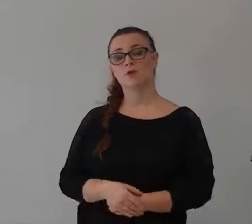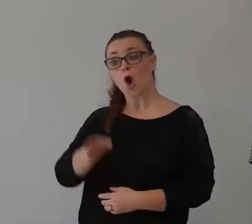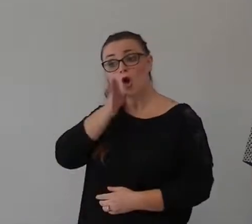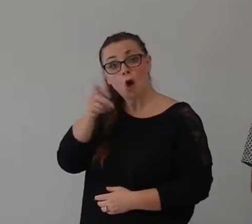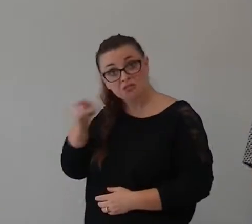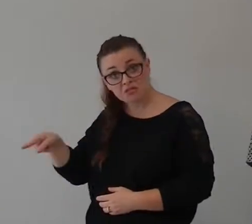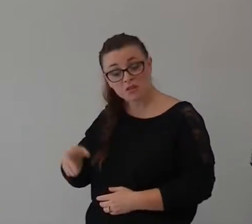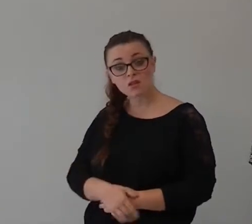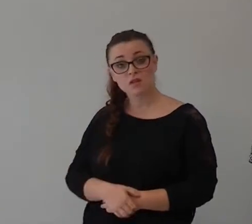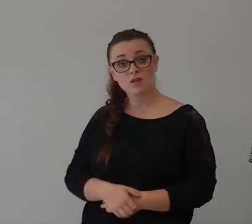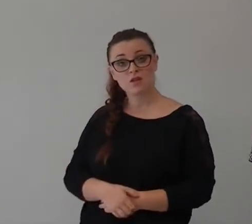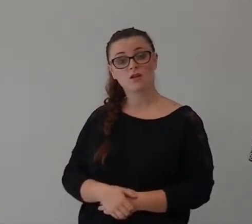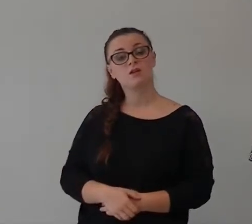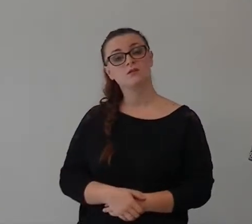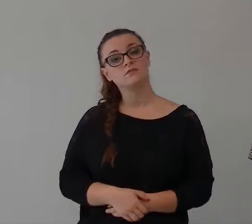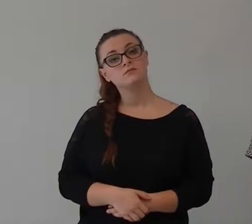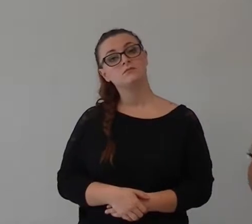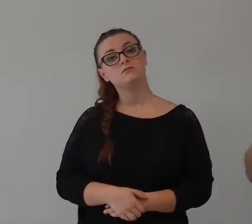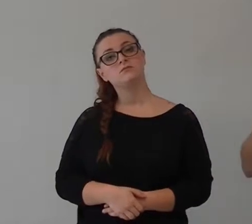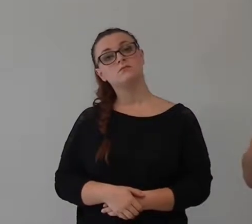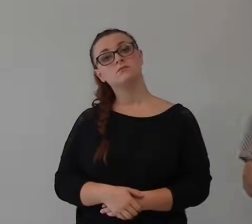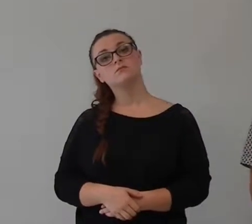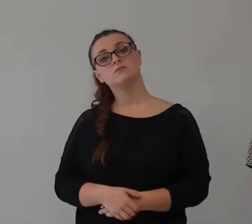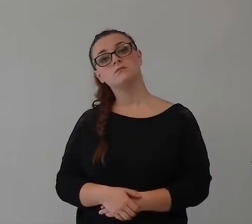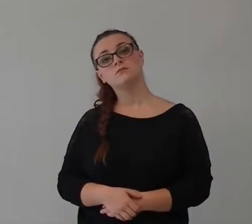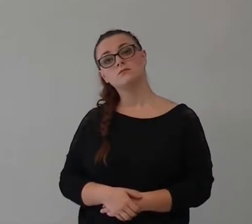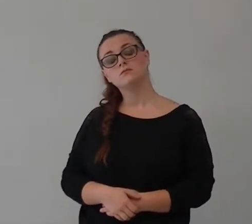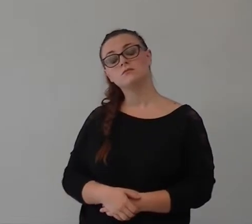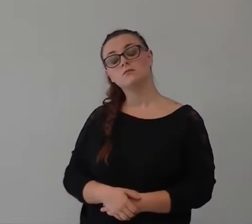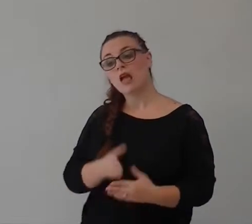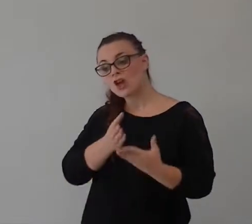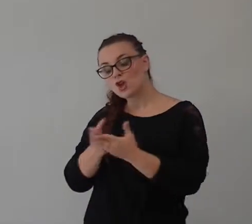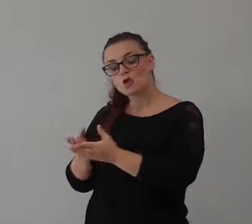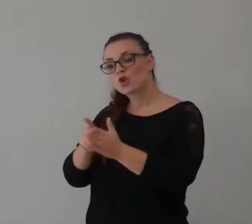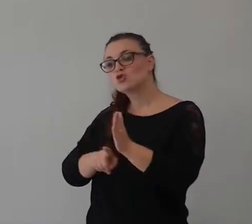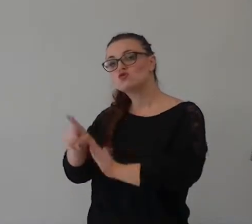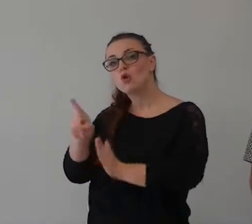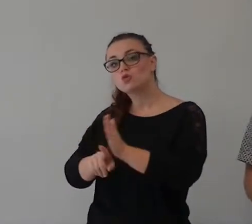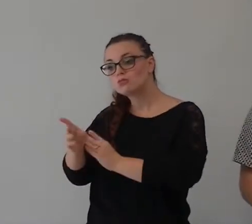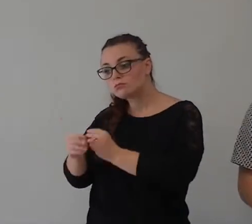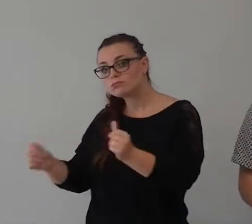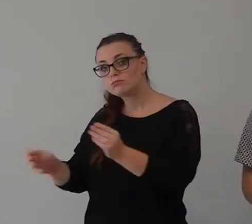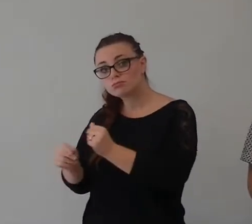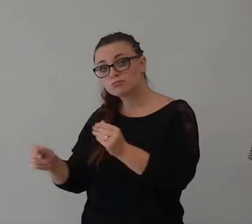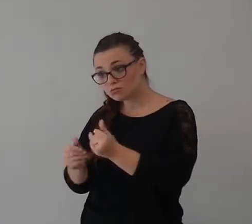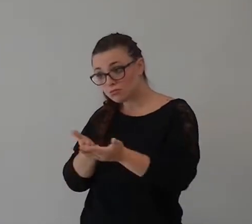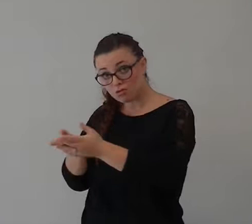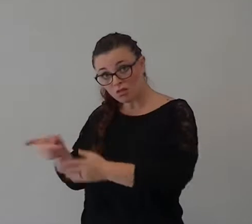gli prospetti soluzioni dall'alto, dal basso della tua esperienza come